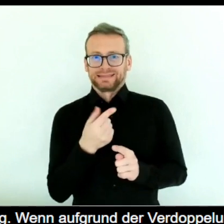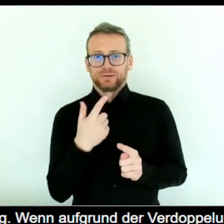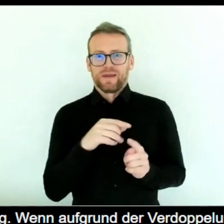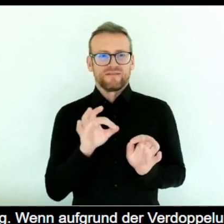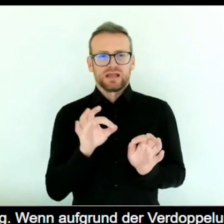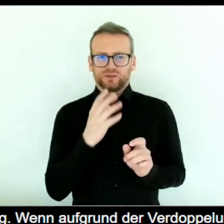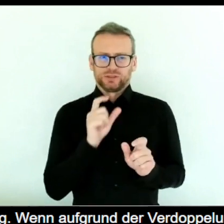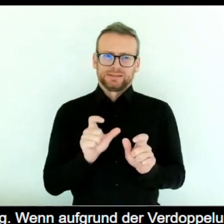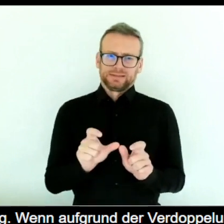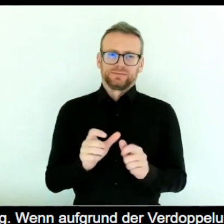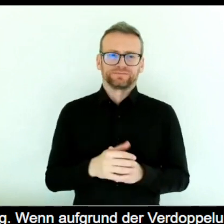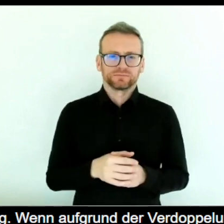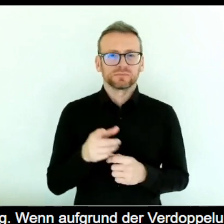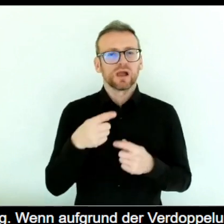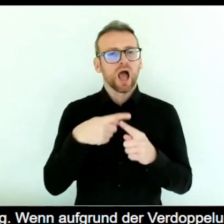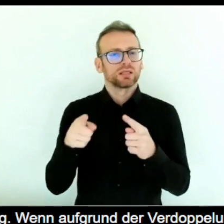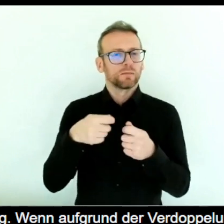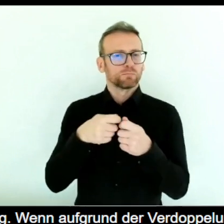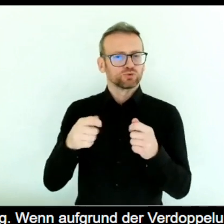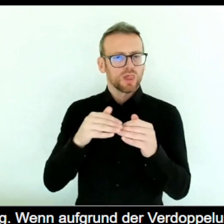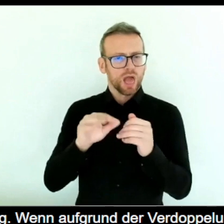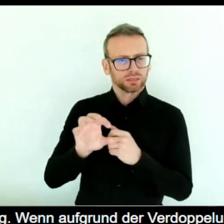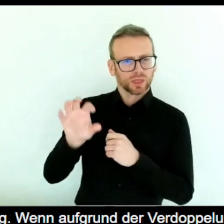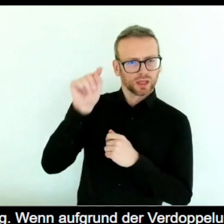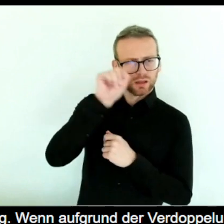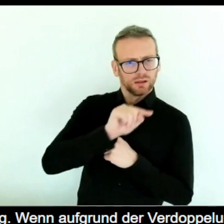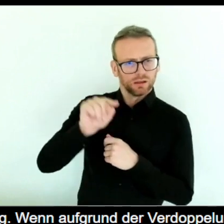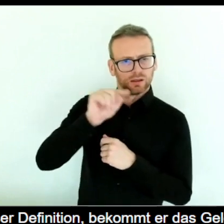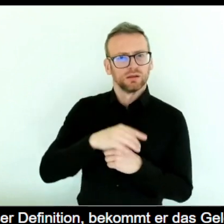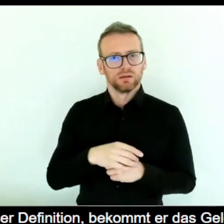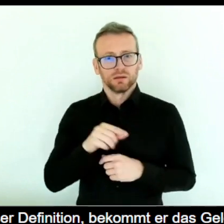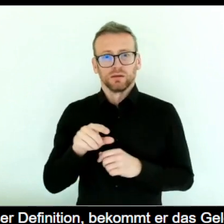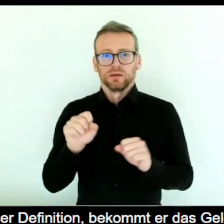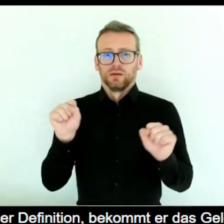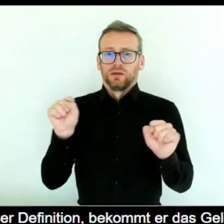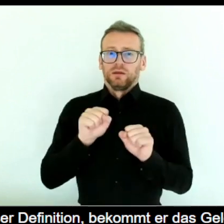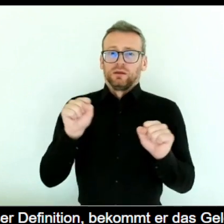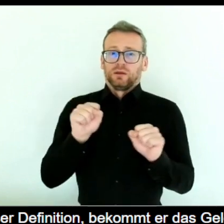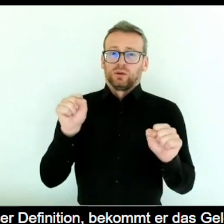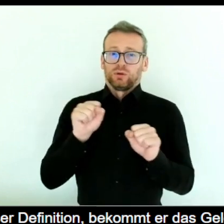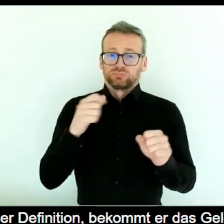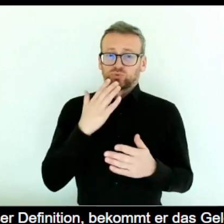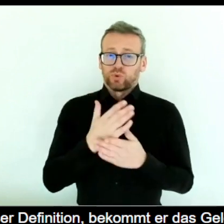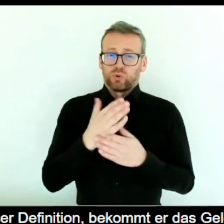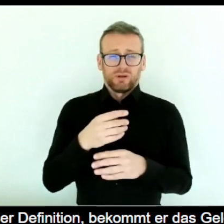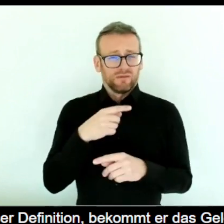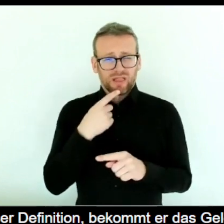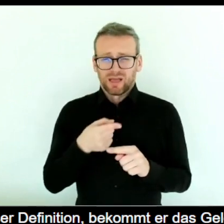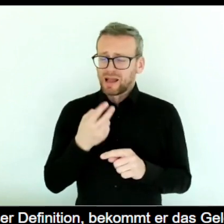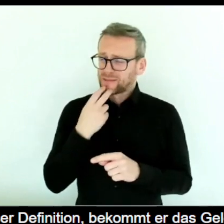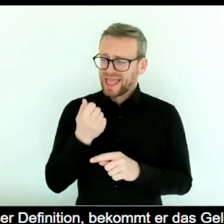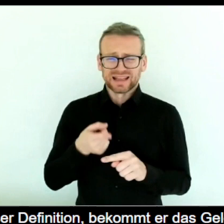Meisterausbildung mit dem Meisterbonus von 2.000 Euro ist ein erster wichtiger Schritt. Aber wir sehen in vielen Fällen bei den